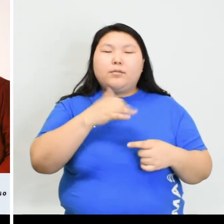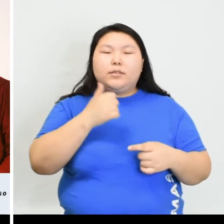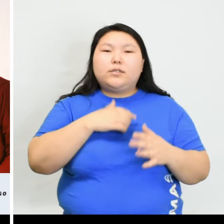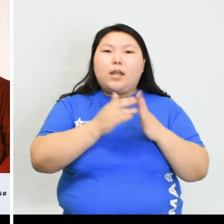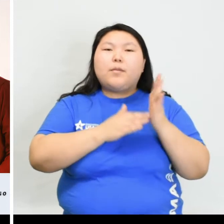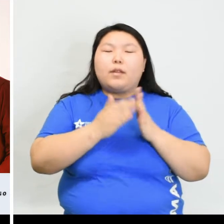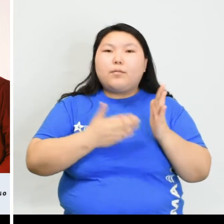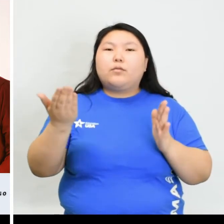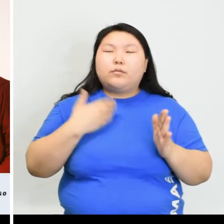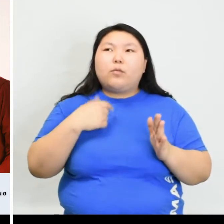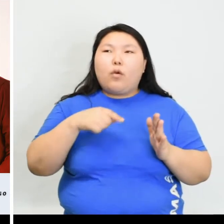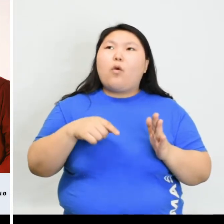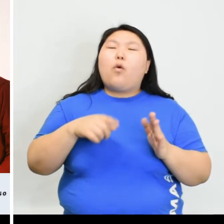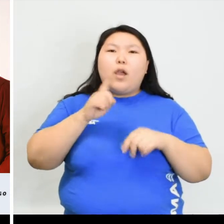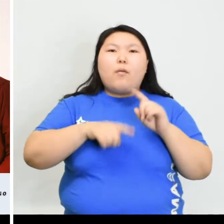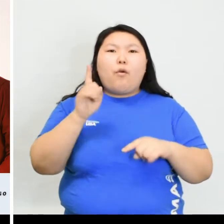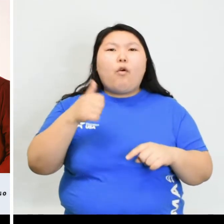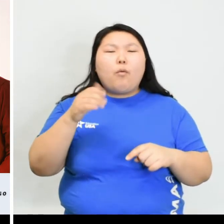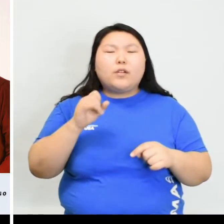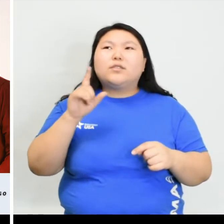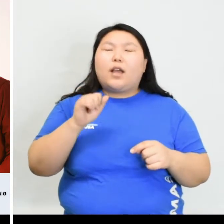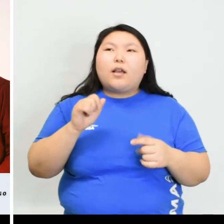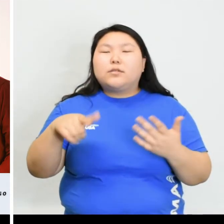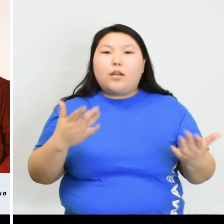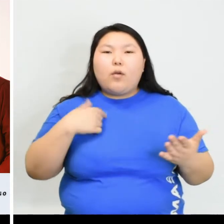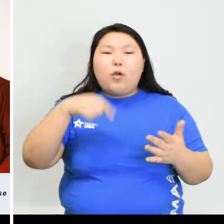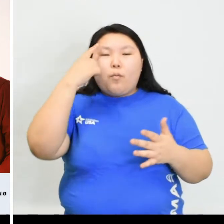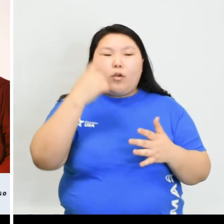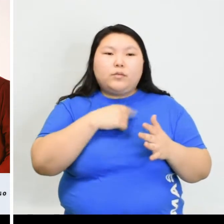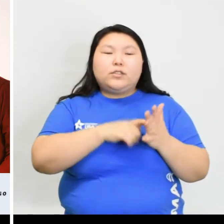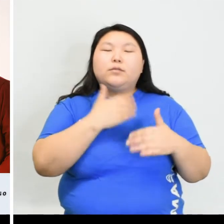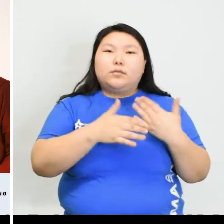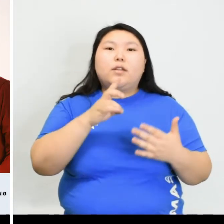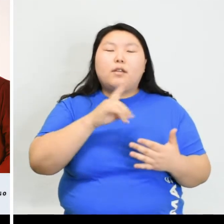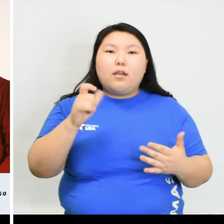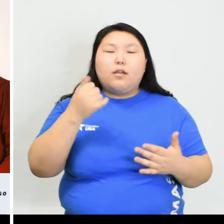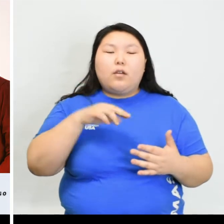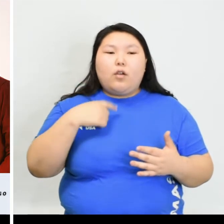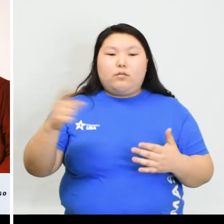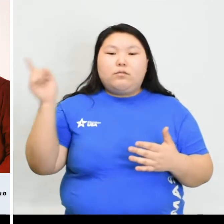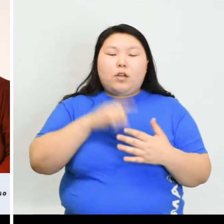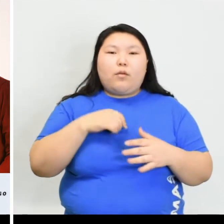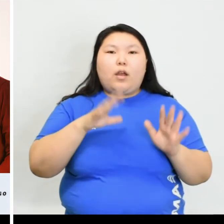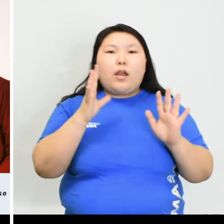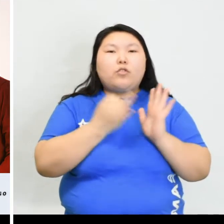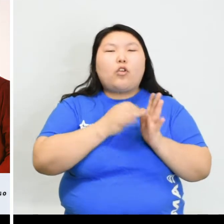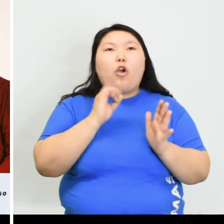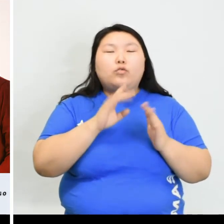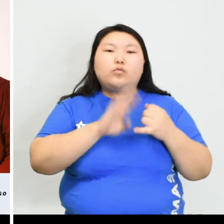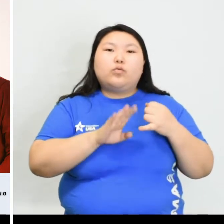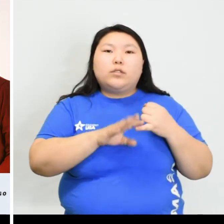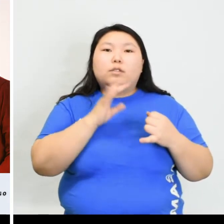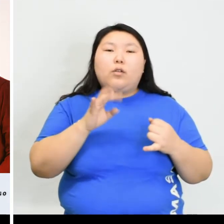өөр тэгээд бүр ёо яс гоё юм бэ тэгээд за би нэг Монголд хэрэгжүүлнэ гэл би хурж 17 оны эхлэлээр үлдээд